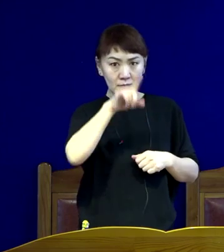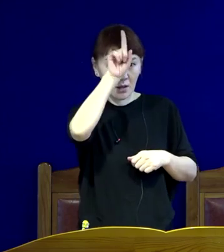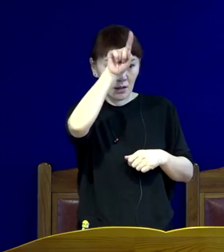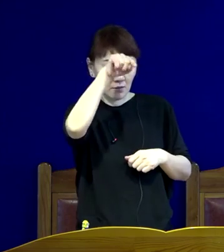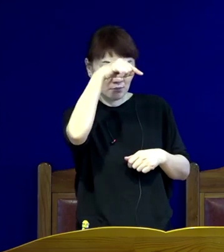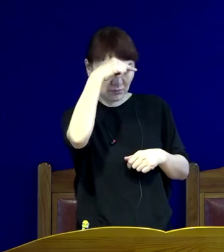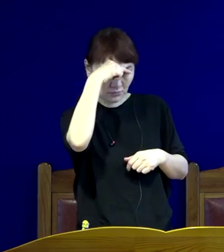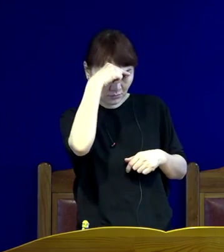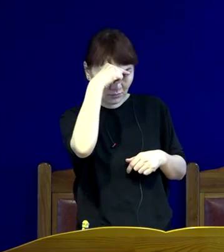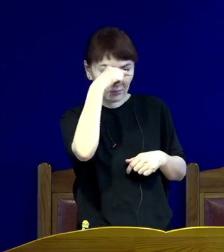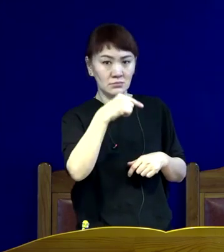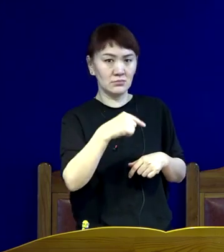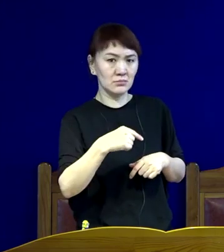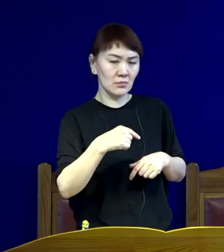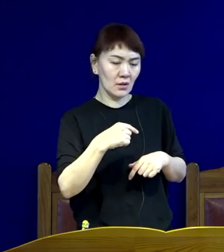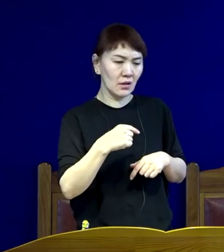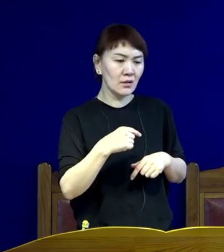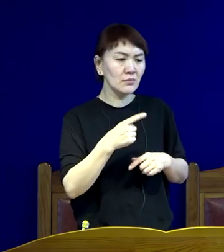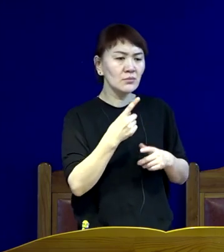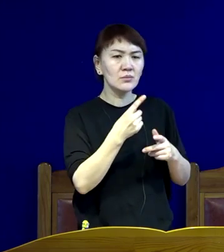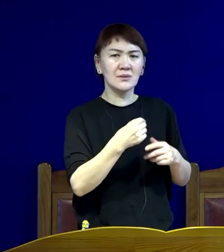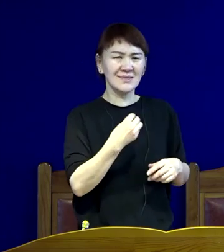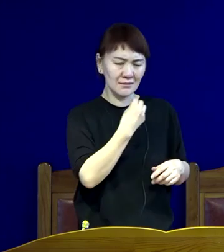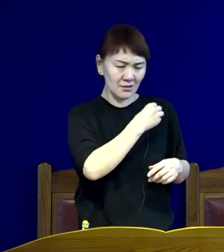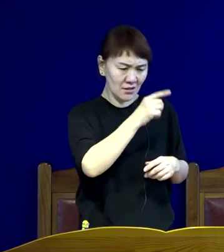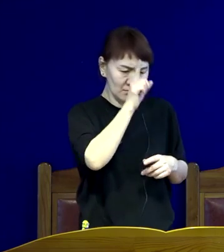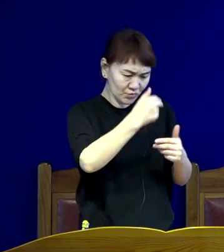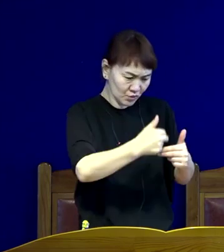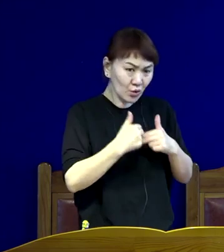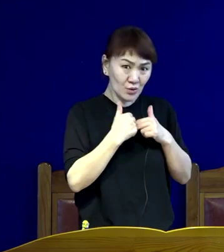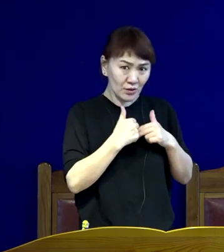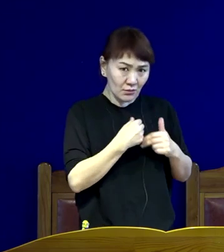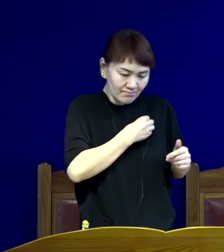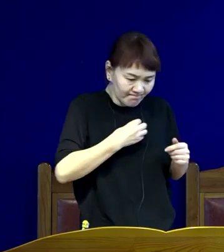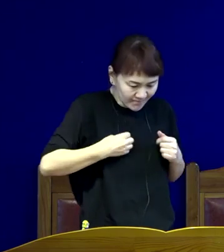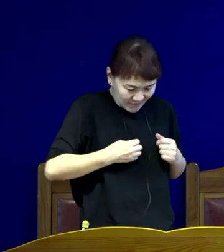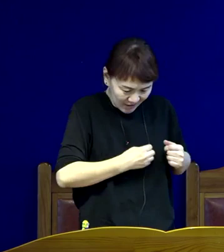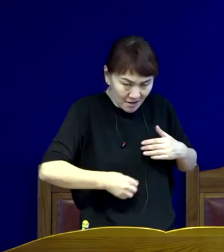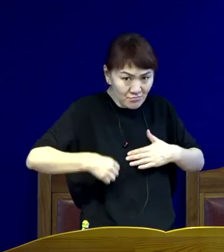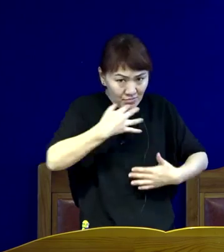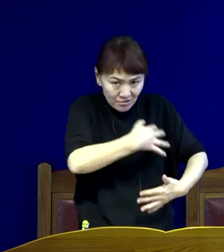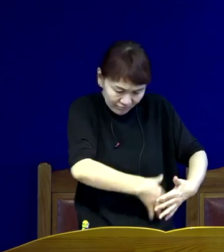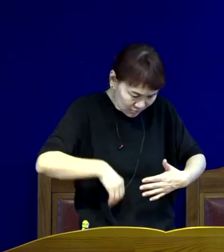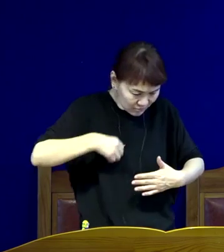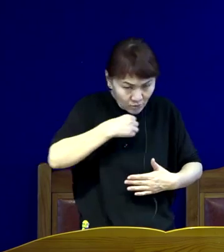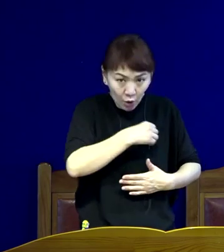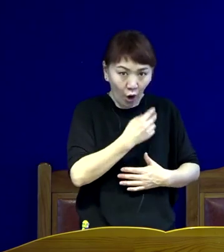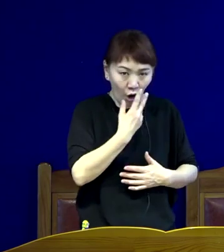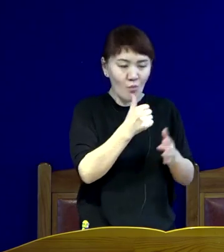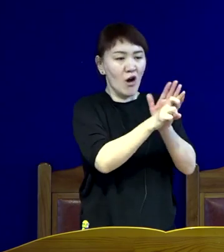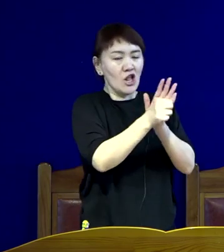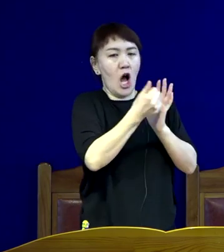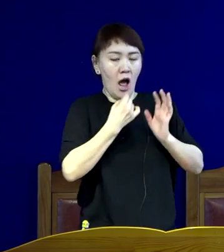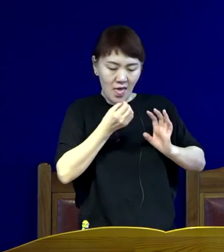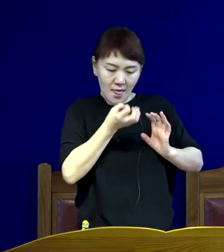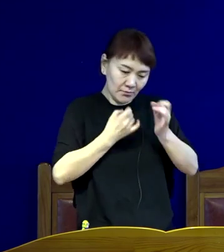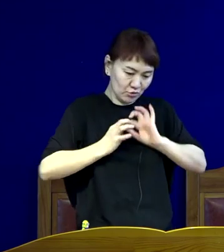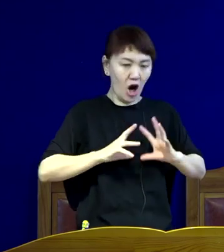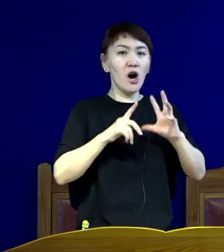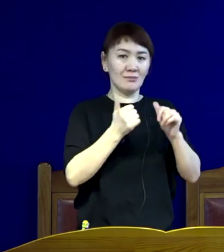эмчлэгддэг тохиолдол ч байна. Бас эмчлэгдэхгүй тохиолдол гараад үхдэг. Эмнэлэгт очилоо гэд бүгд